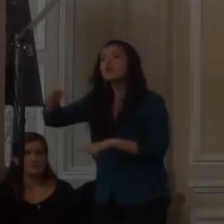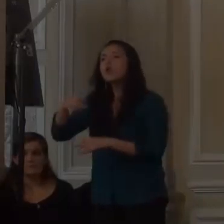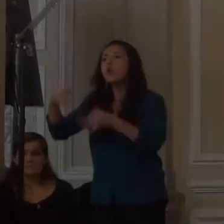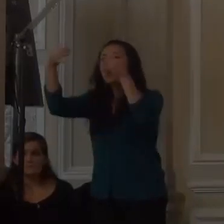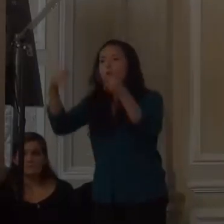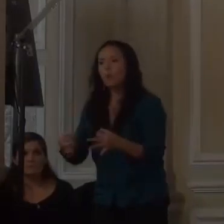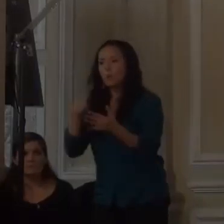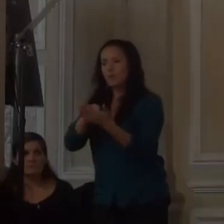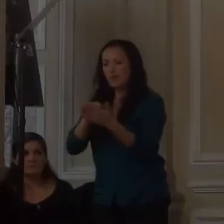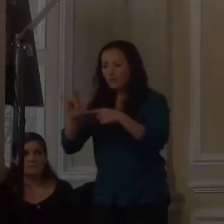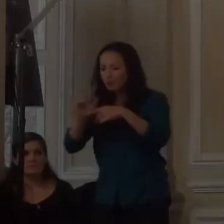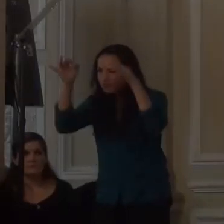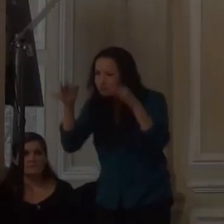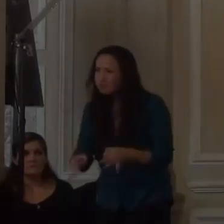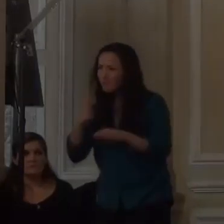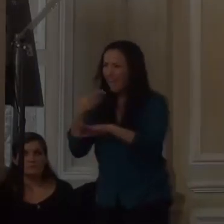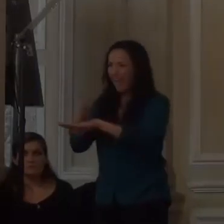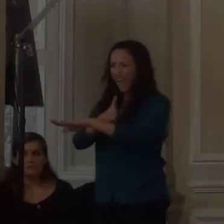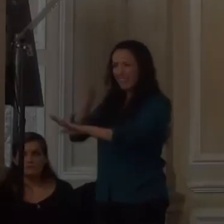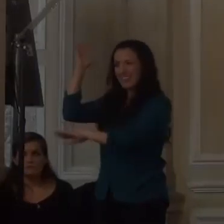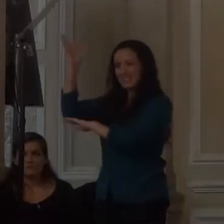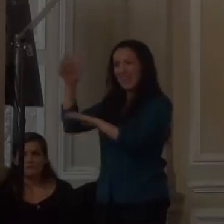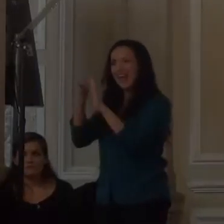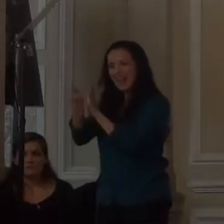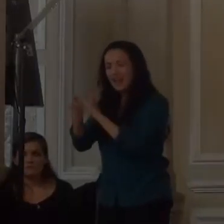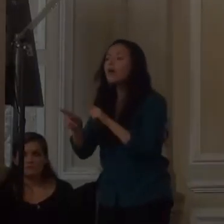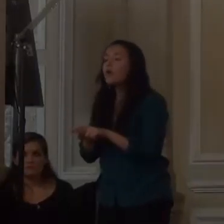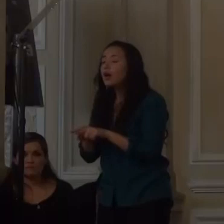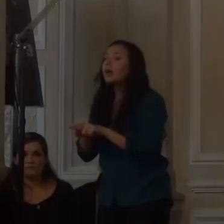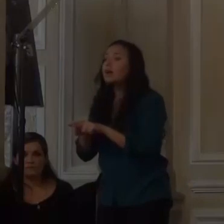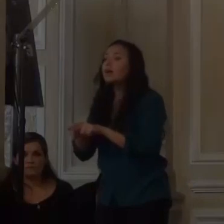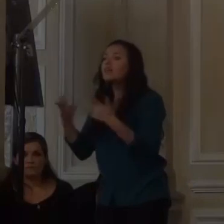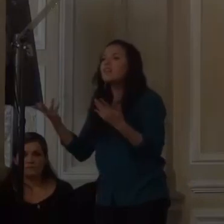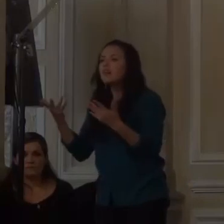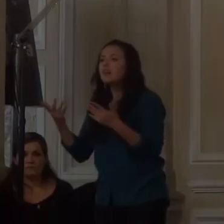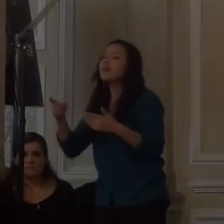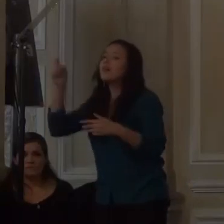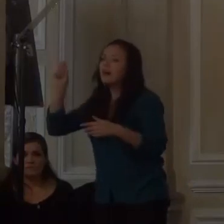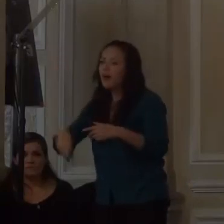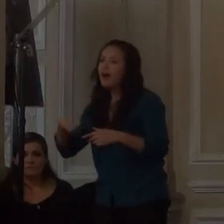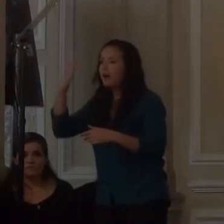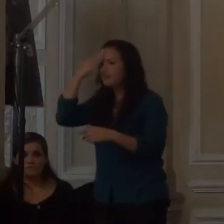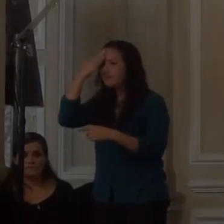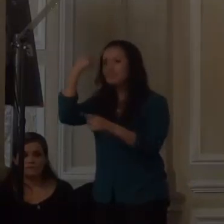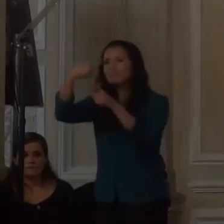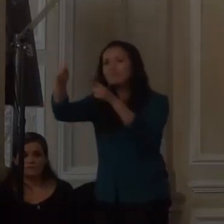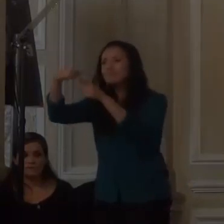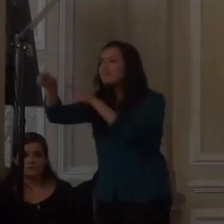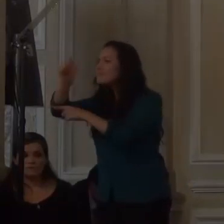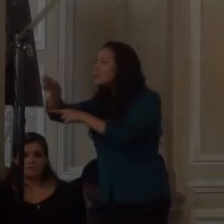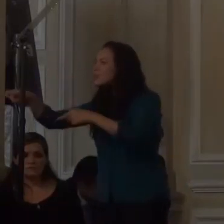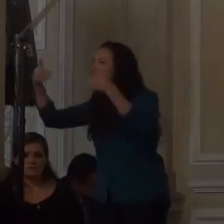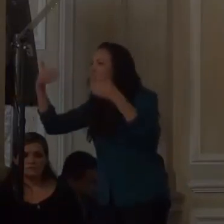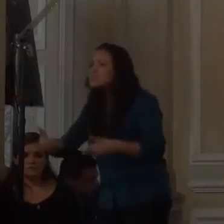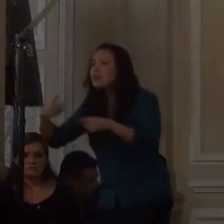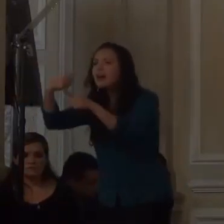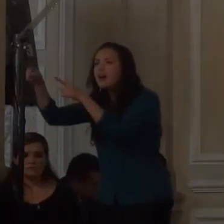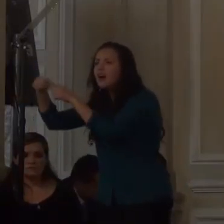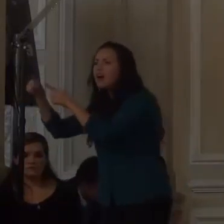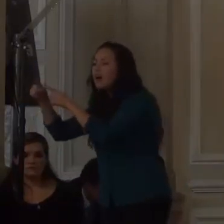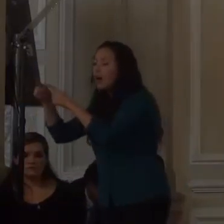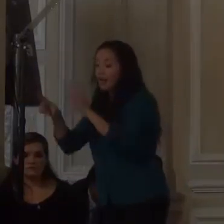cumplimiento. Para ello, teniendo en cuenta los distintos tipos de discapacidad, esta ley se